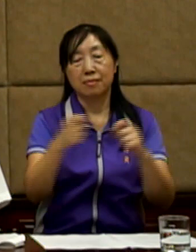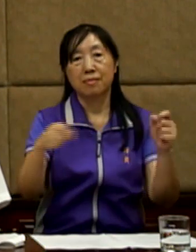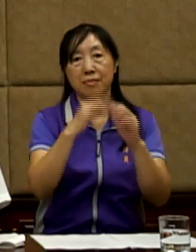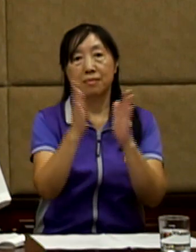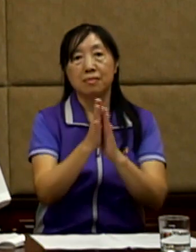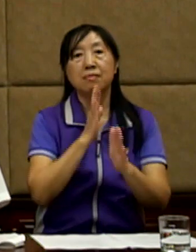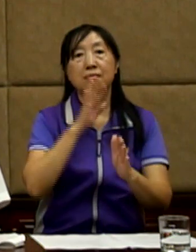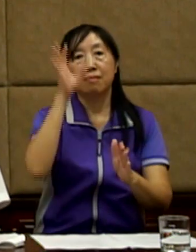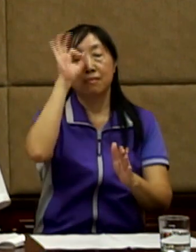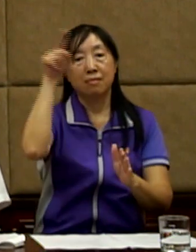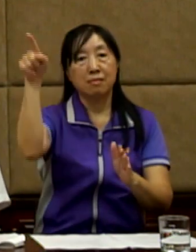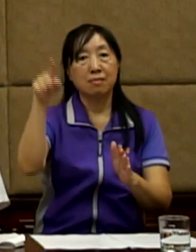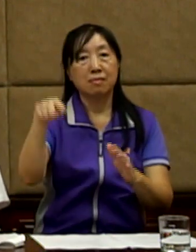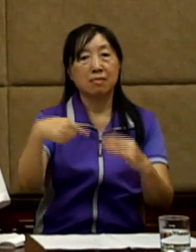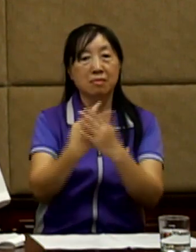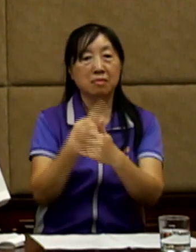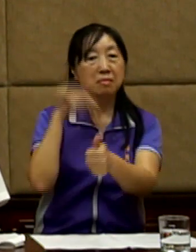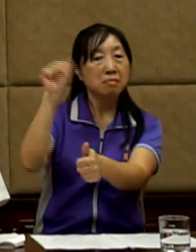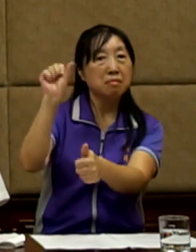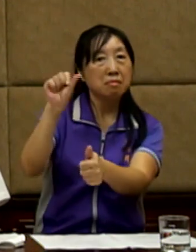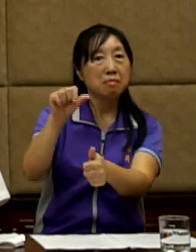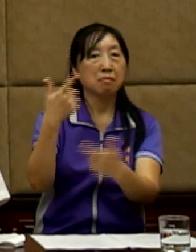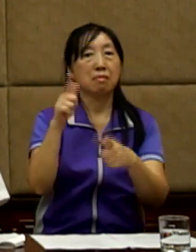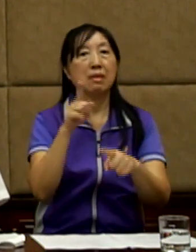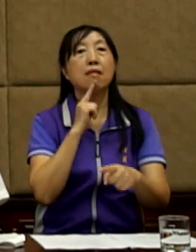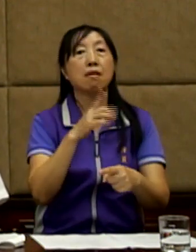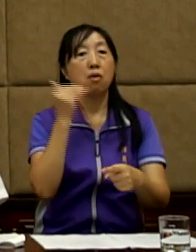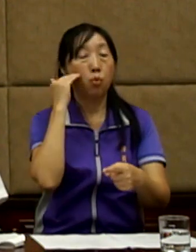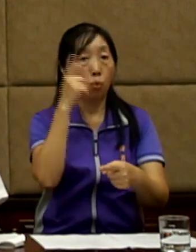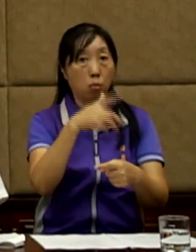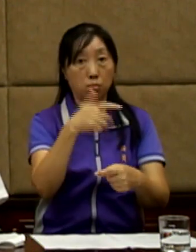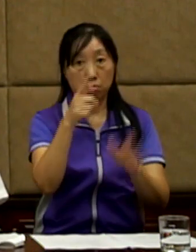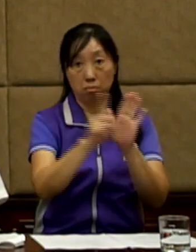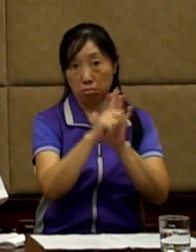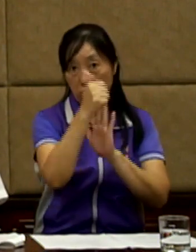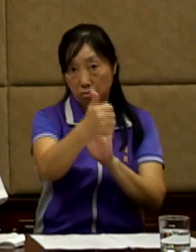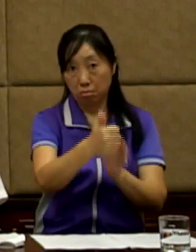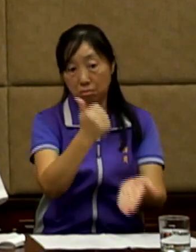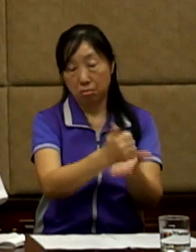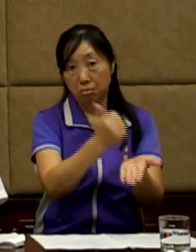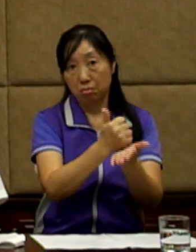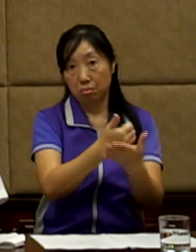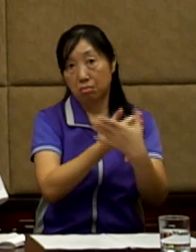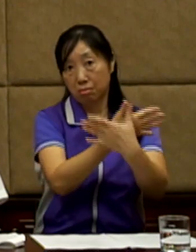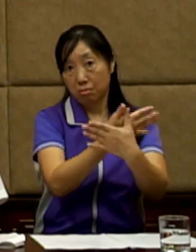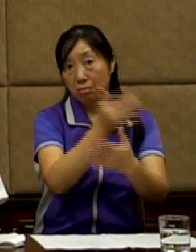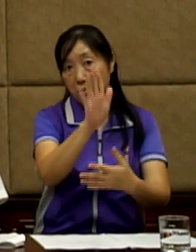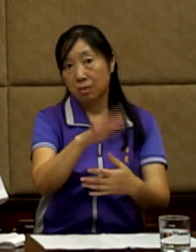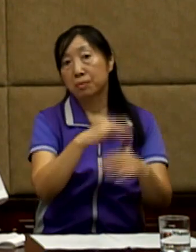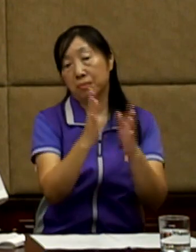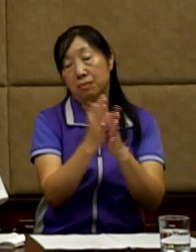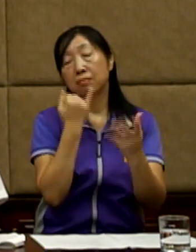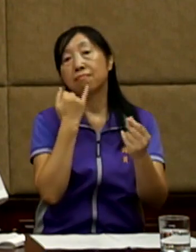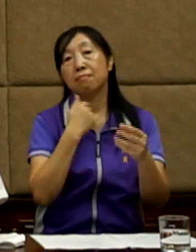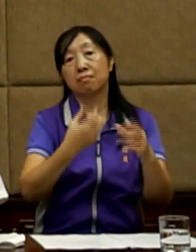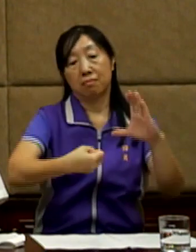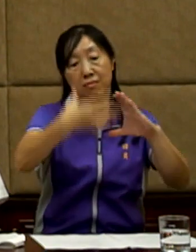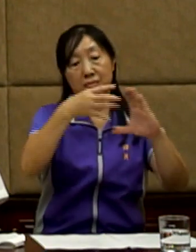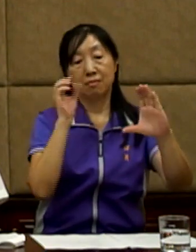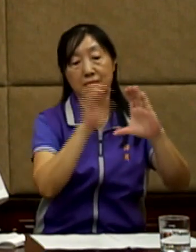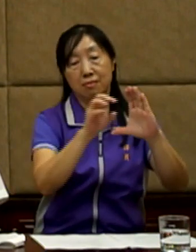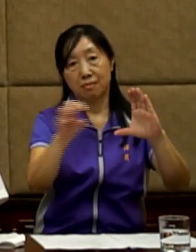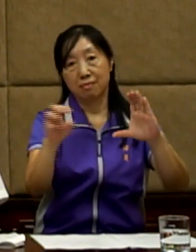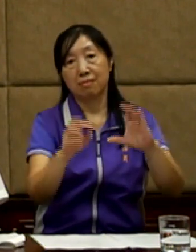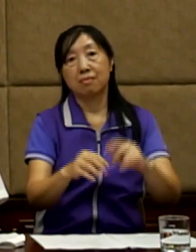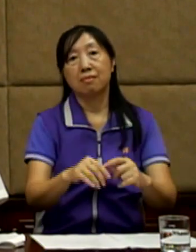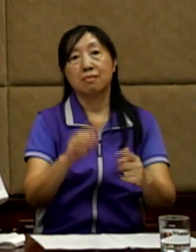频道系统只有罚的部分，我们也把得奖的记录也列进来，也让频道业者在得奖如果好的话，也能